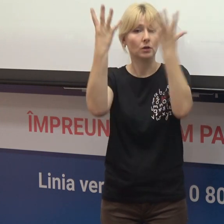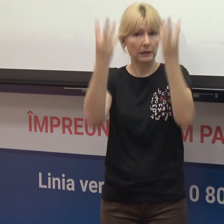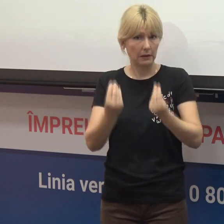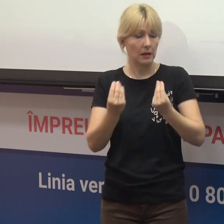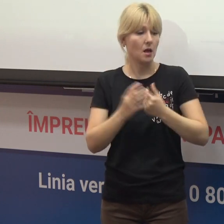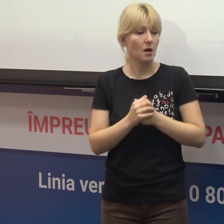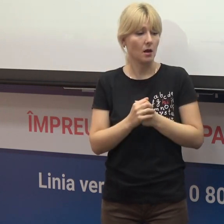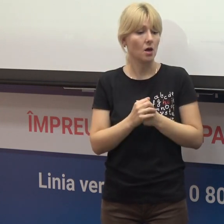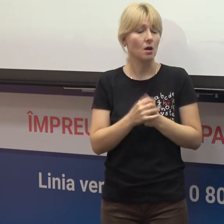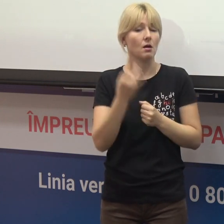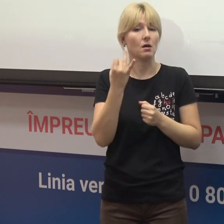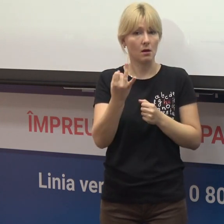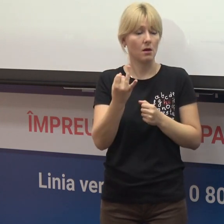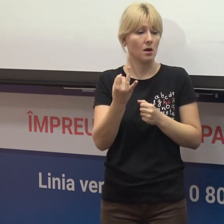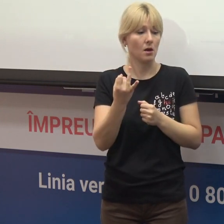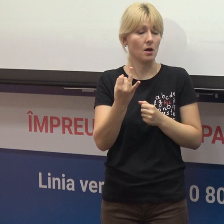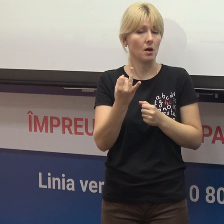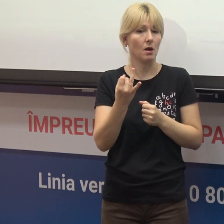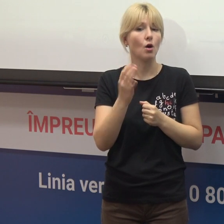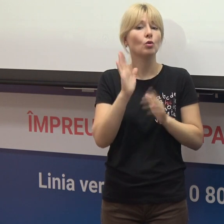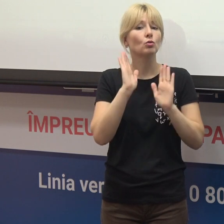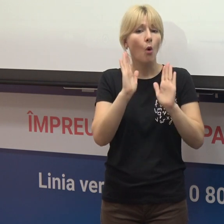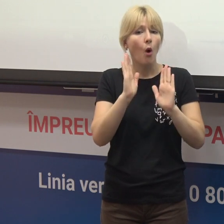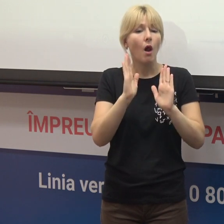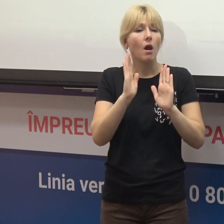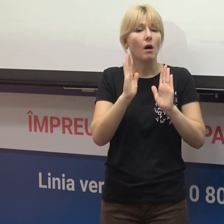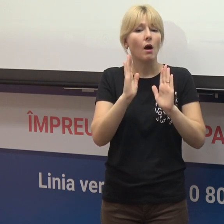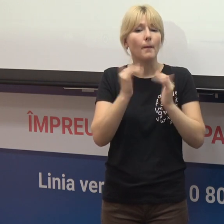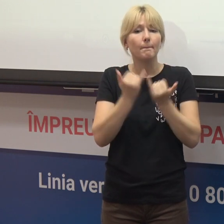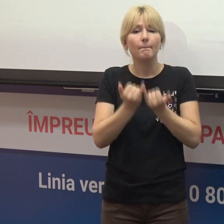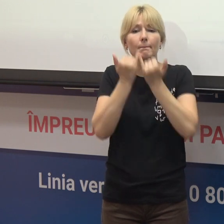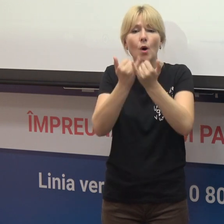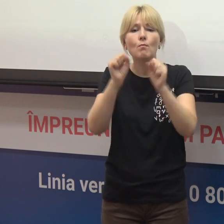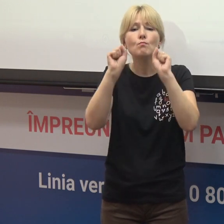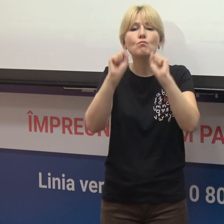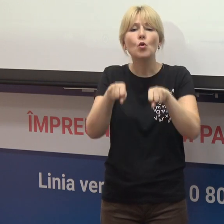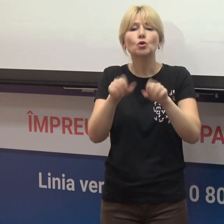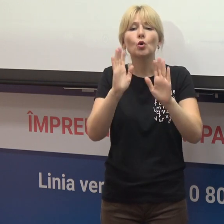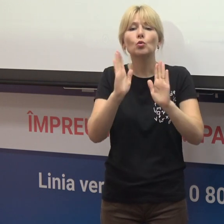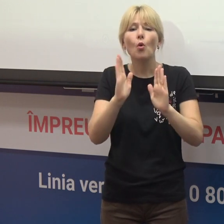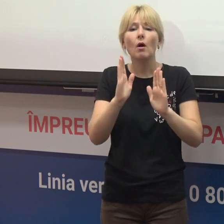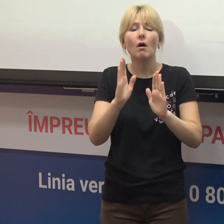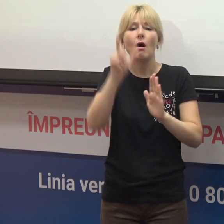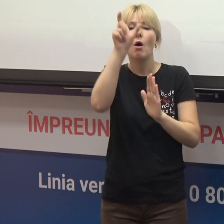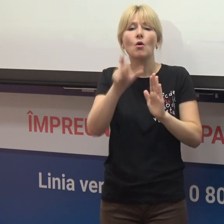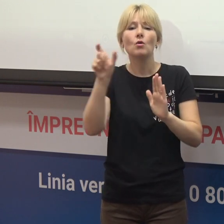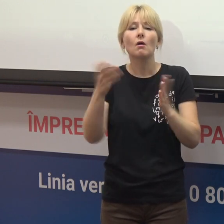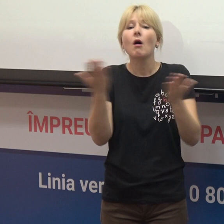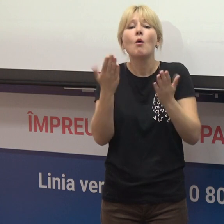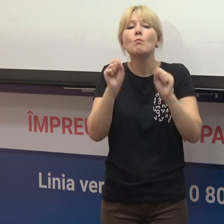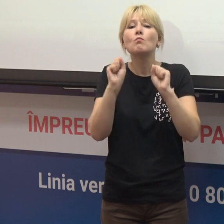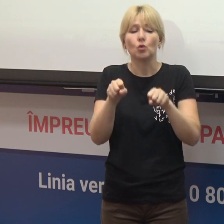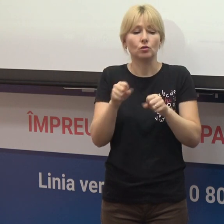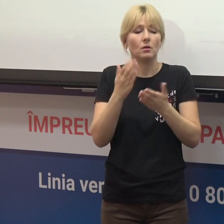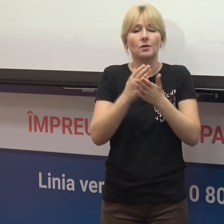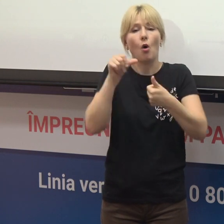zile. Deci excepții de la această măsură sunt stabilite pentru anumite categorii de